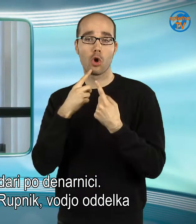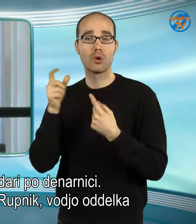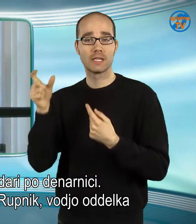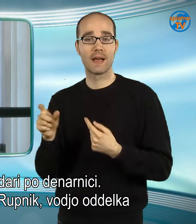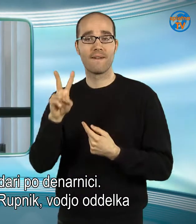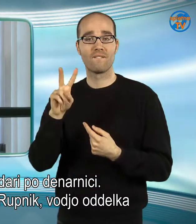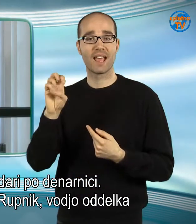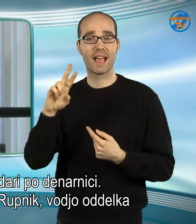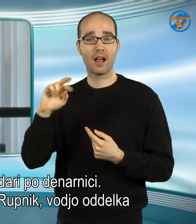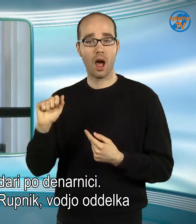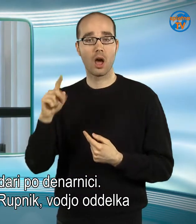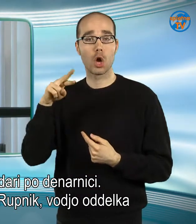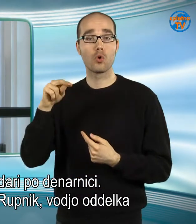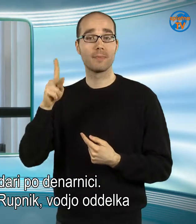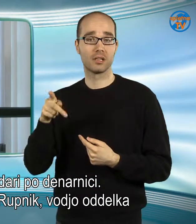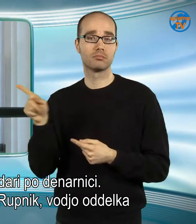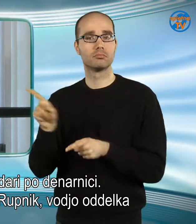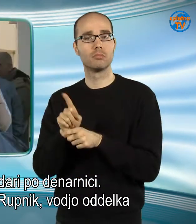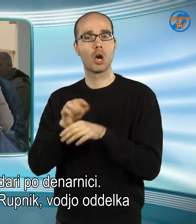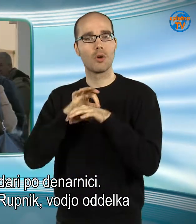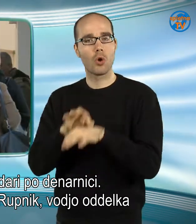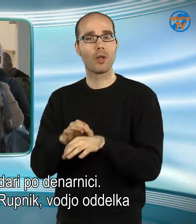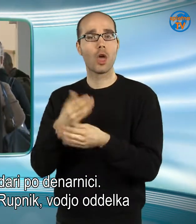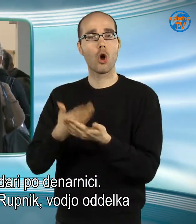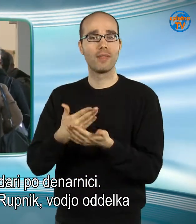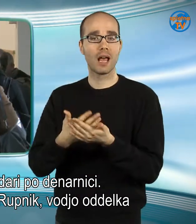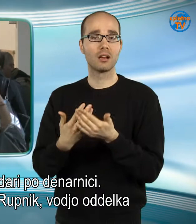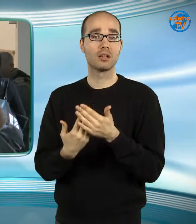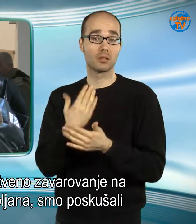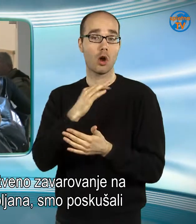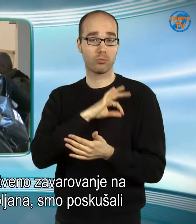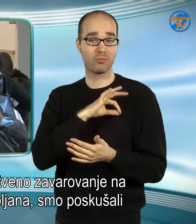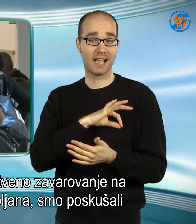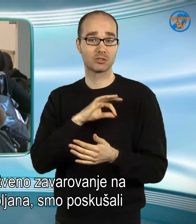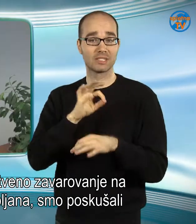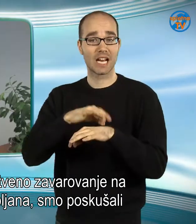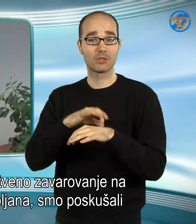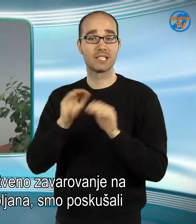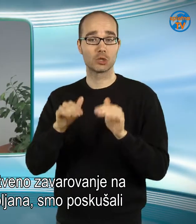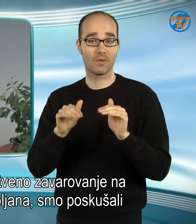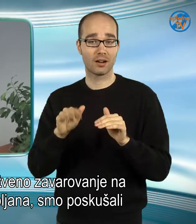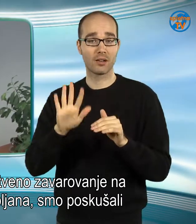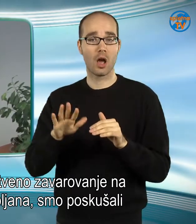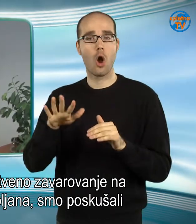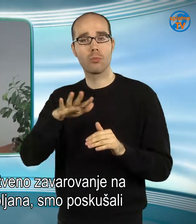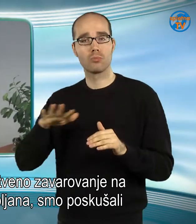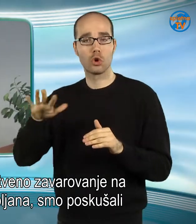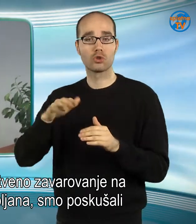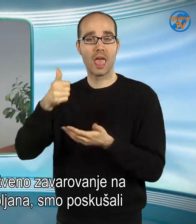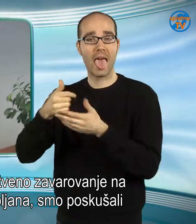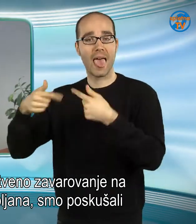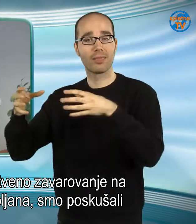V pogovoru z Vero Rupnik, vodjo oddelka za obvezno zdravstveno zavarovanje na območni enoti Ljubljana,